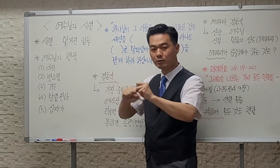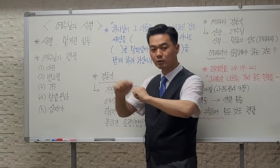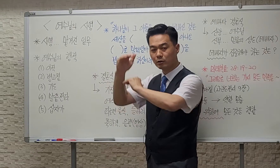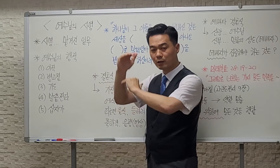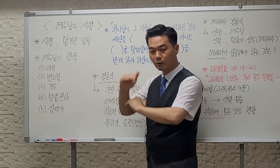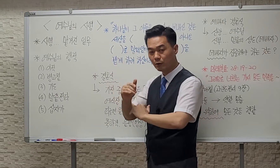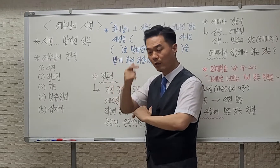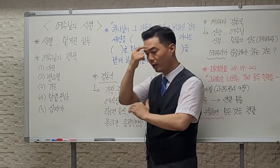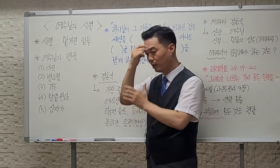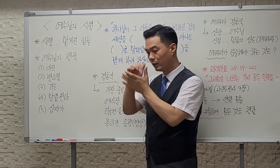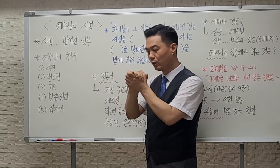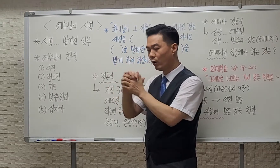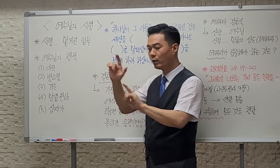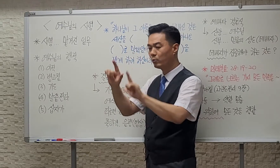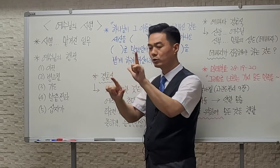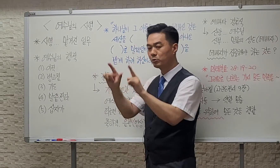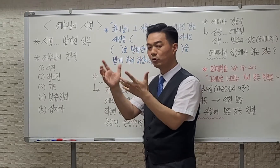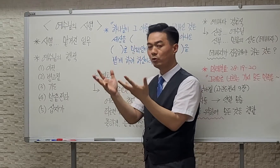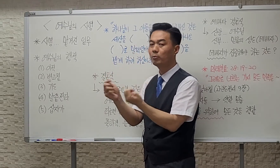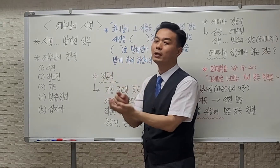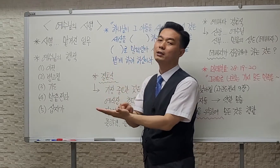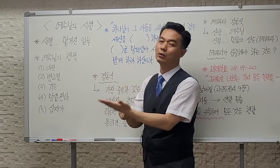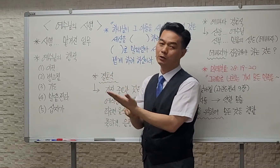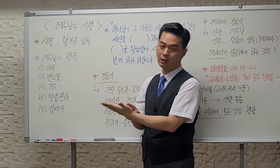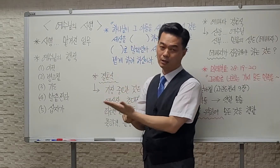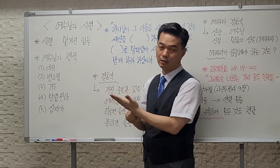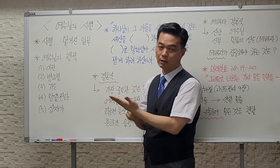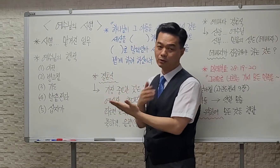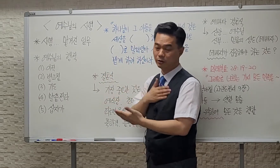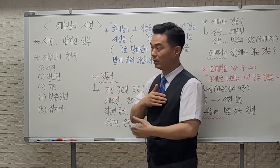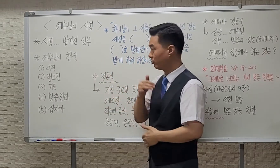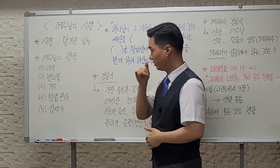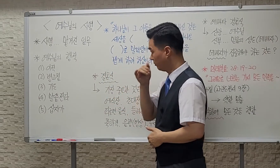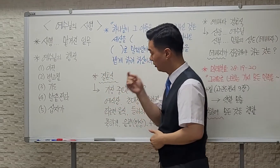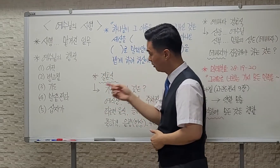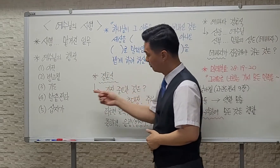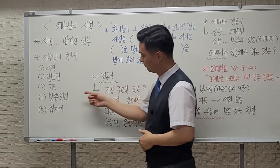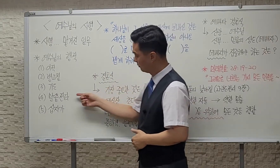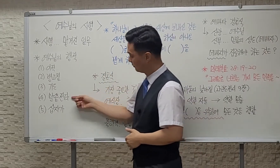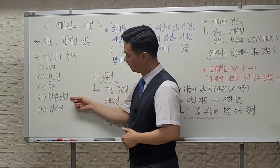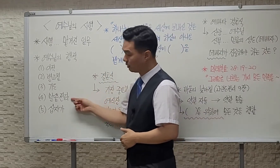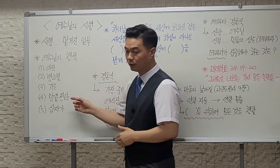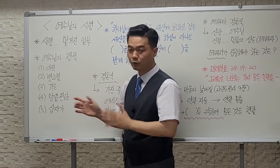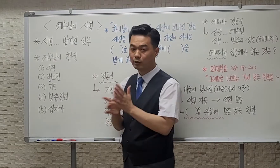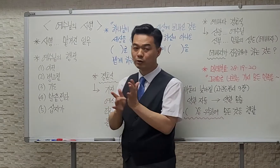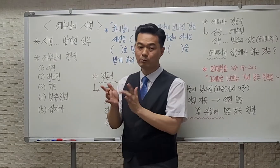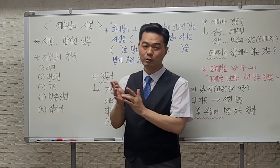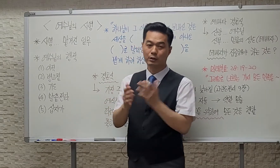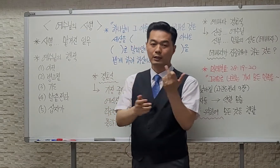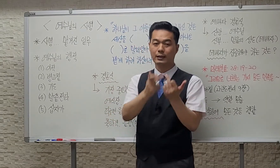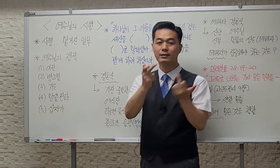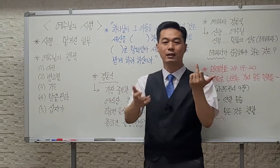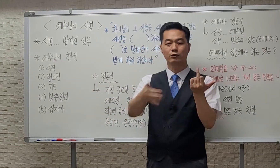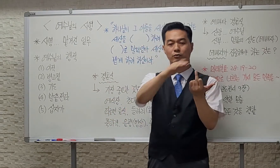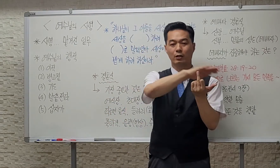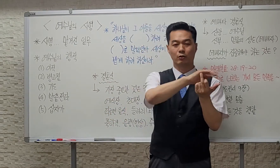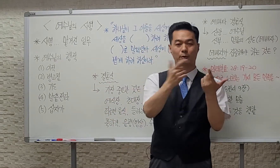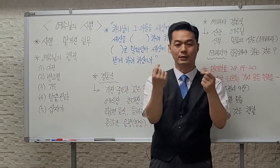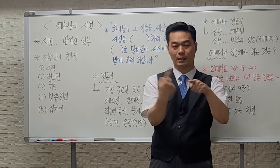행적들 가운데 기도하는 모습들도 많이 나온다라는 것을 알 수 있습니다. 그리고 예수님은 산상수훈에서도